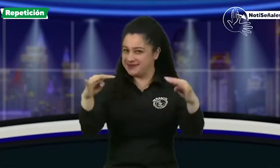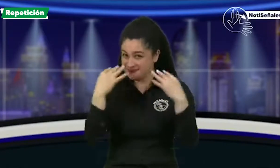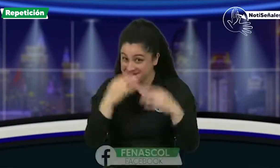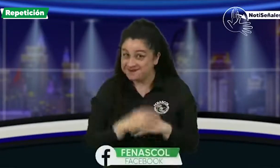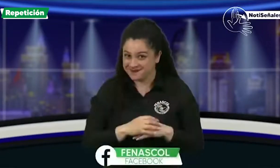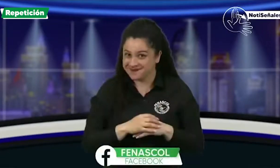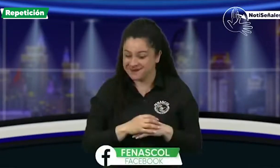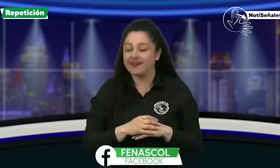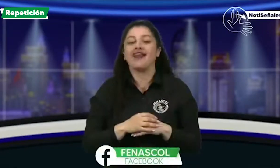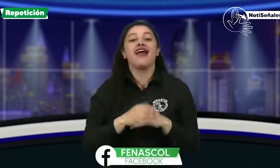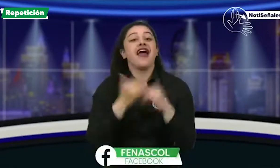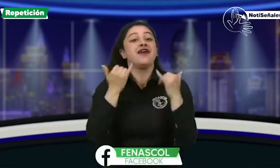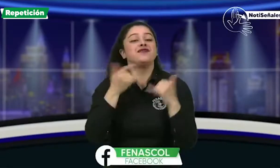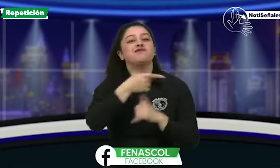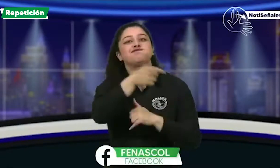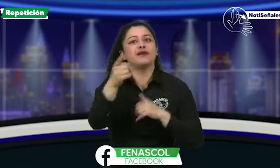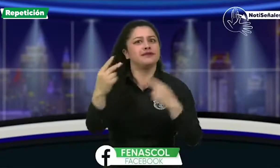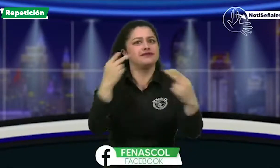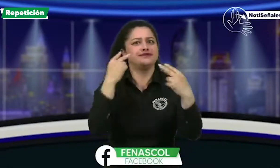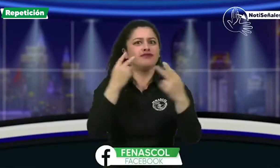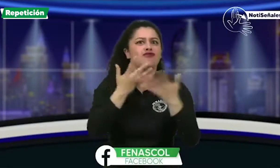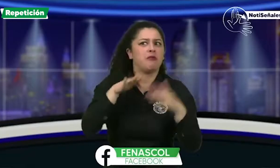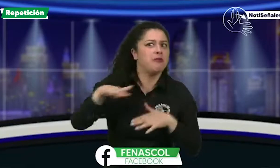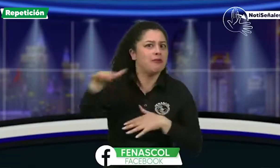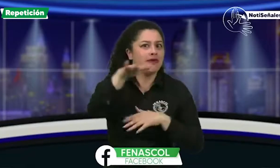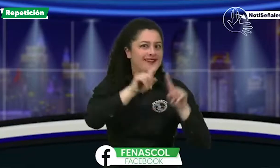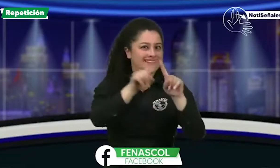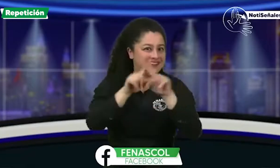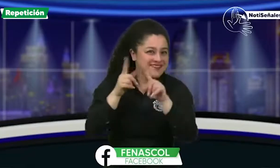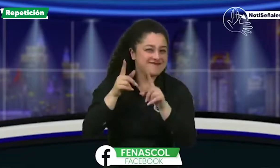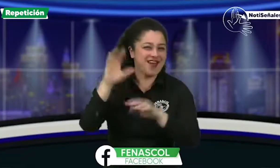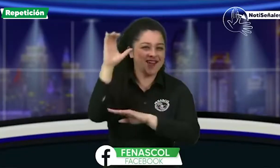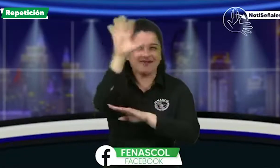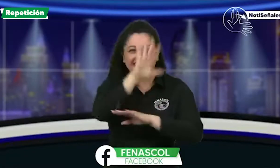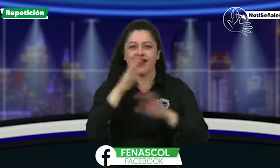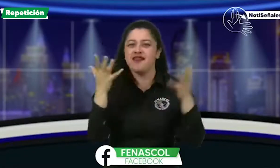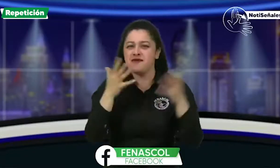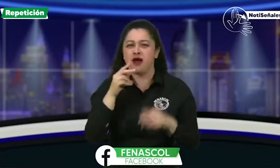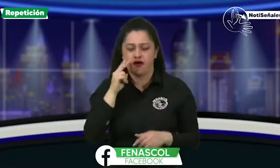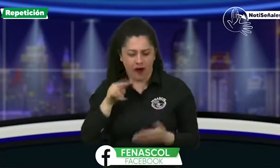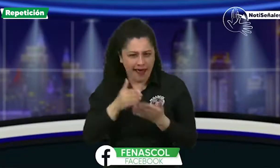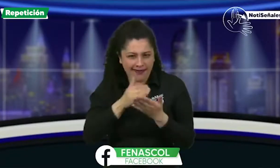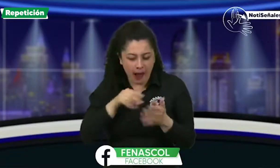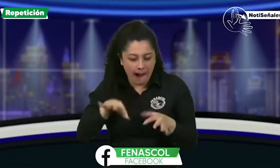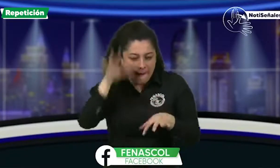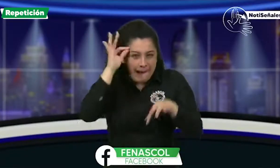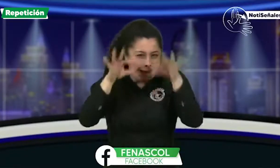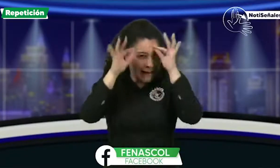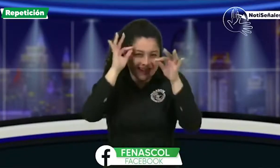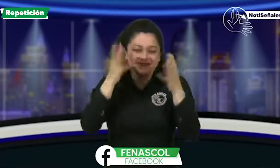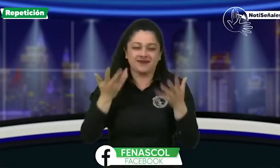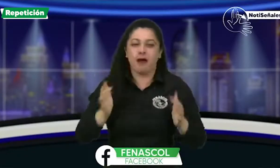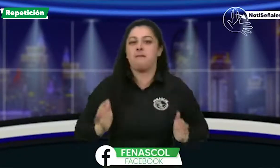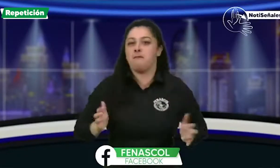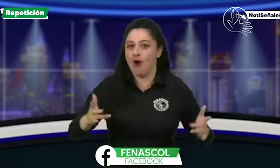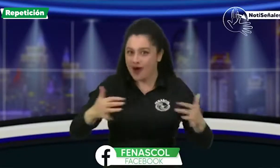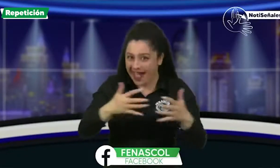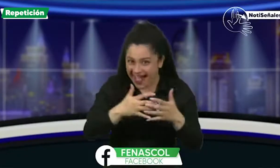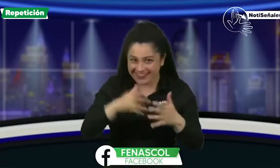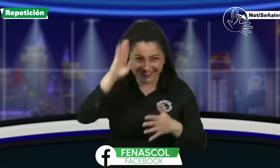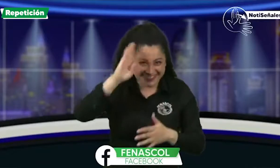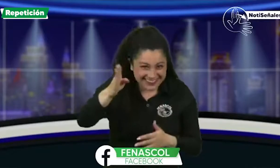70 personas y pues ojalá nos sigan viendo en este Noticeñales. Vemos que en diferentes partes